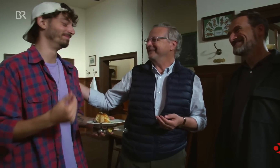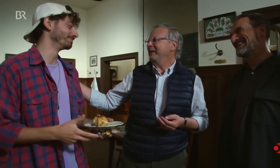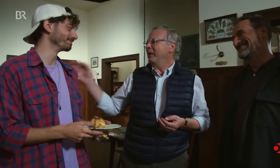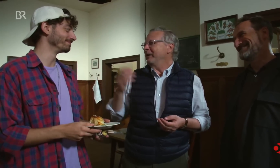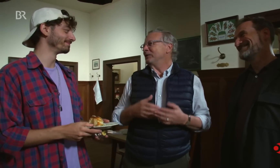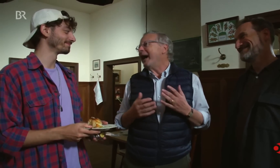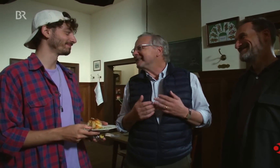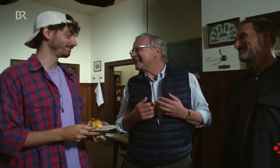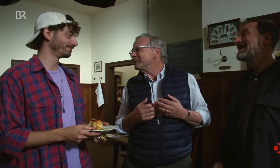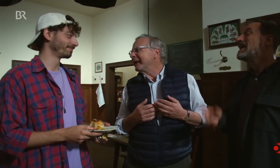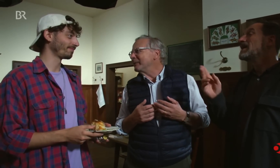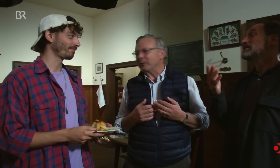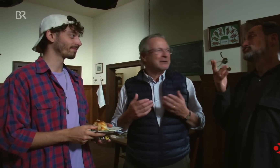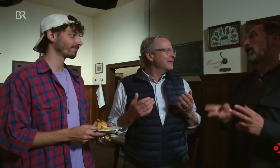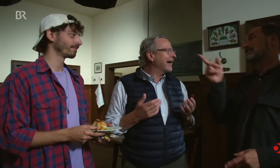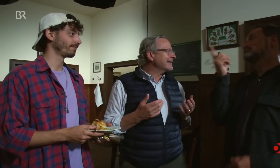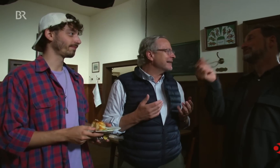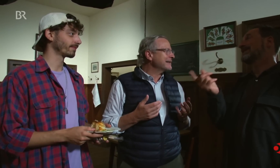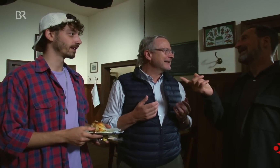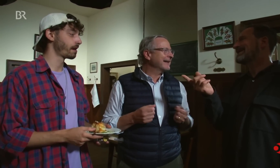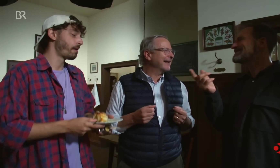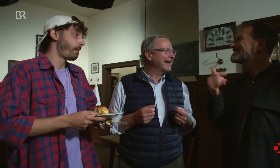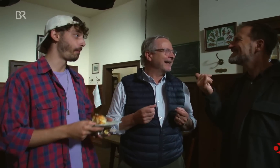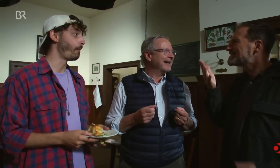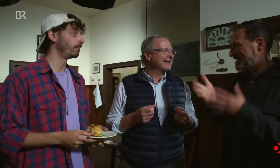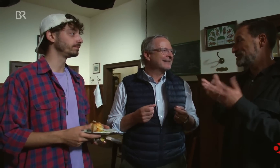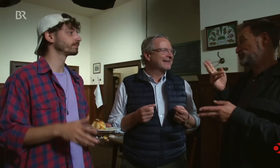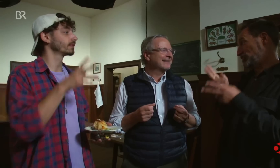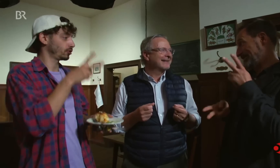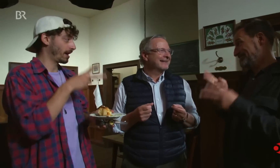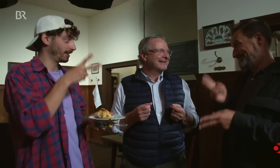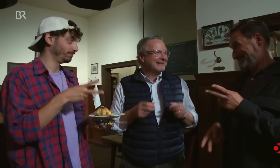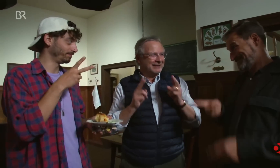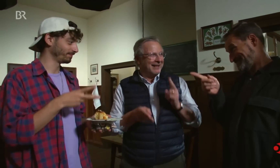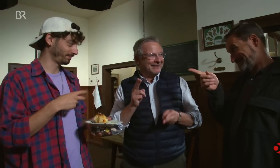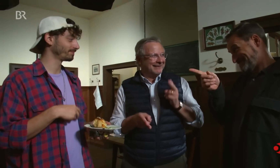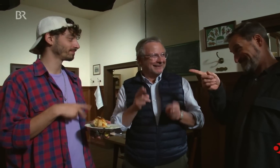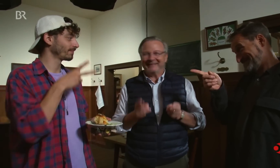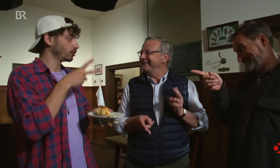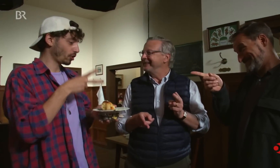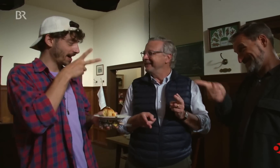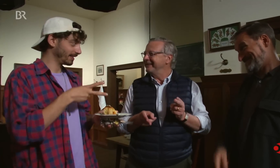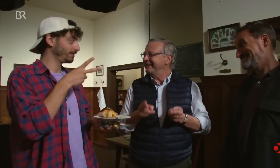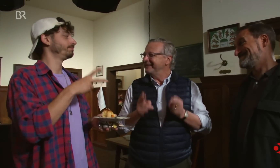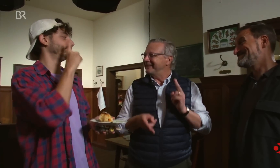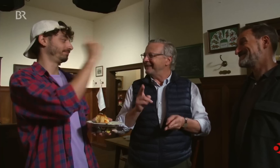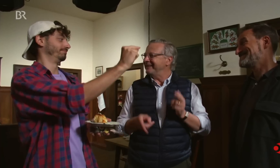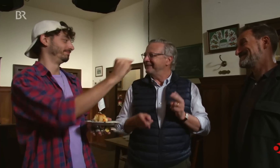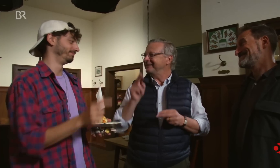Danke. Schade, dass du gehen musst. Wie heißt das? Schade. Schade. Schade. Schade.